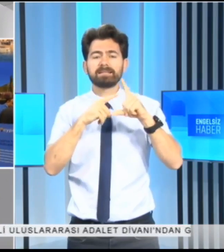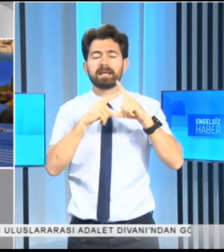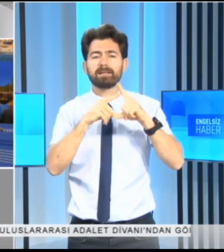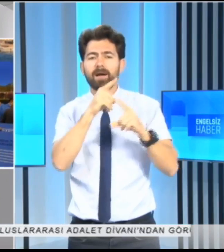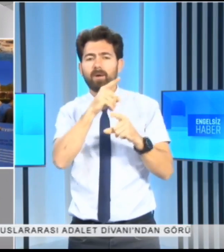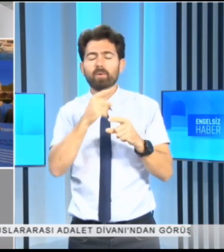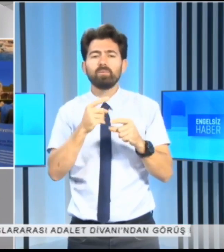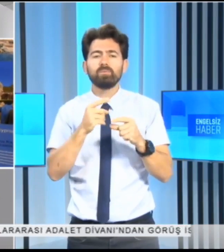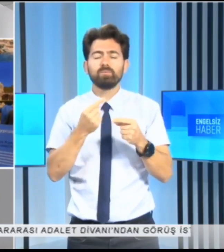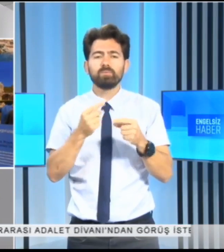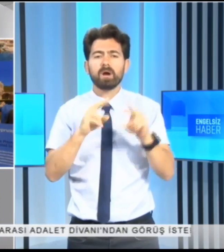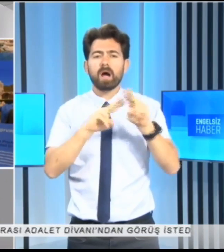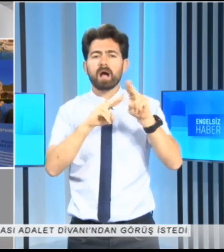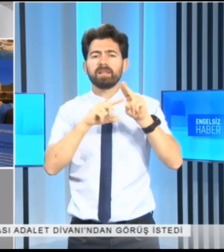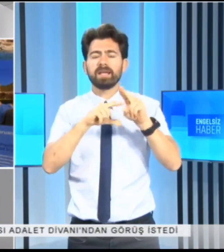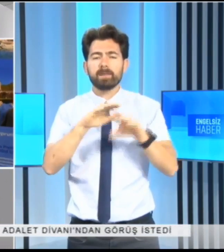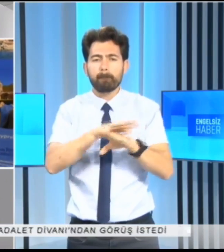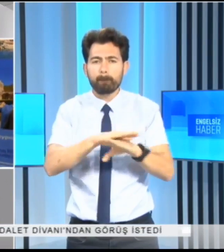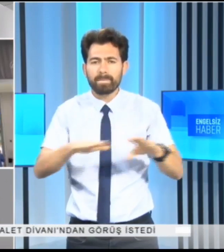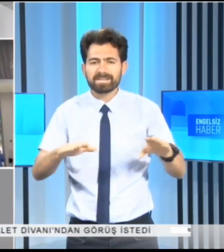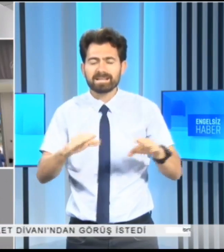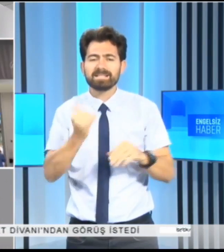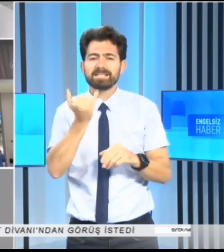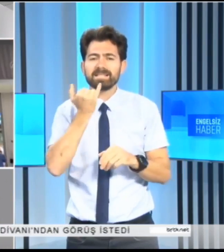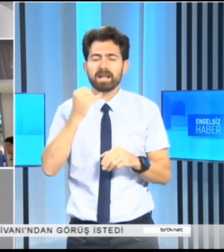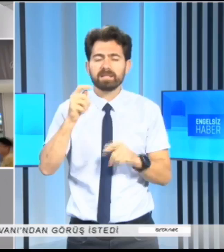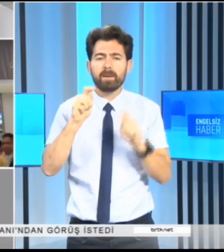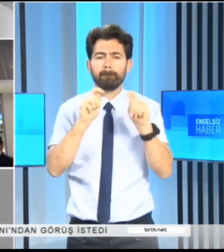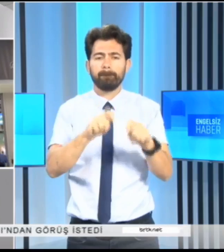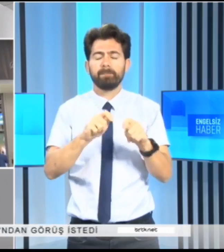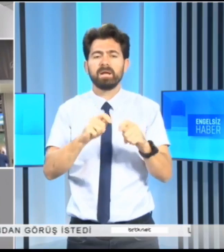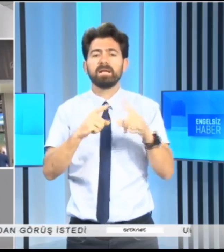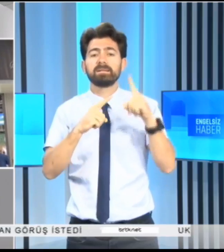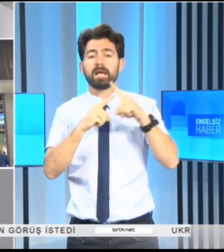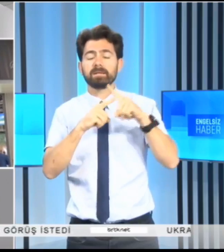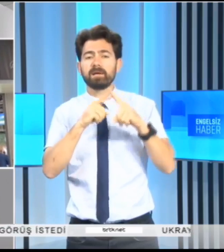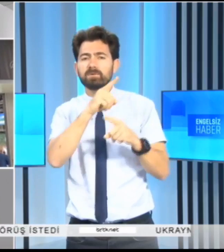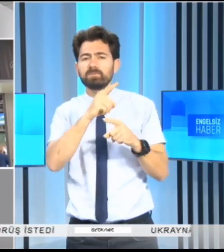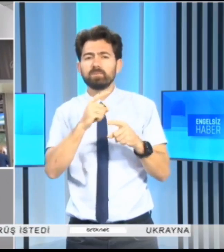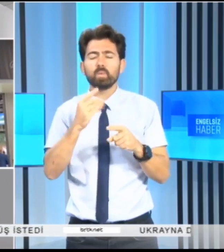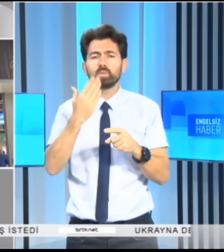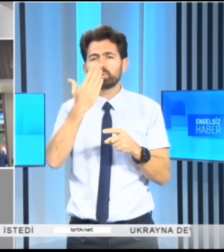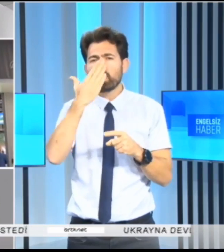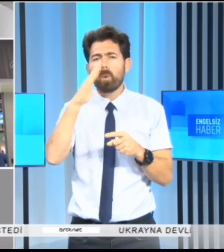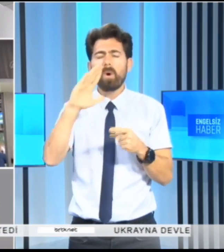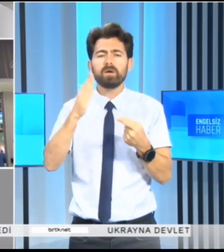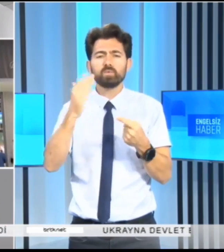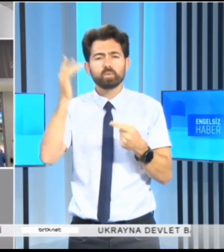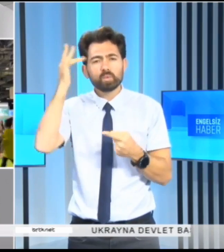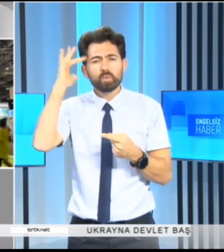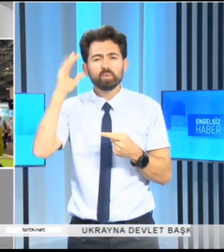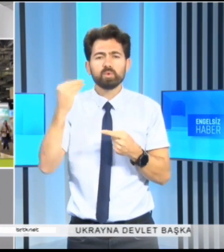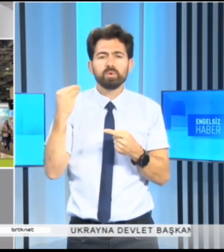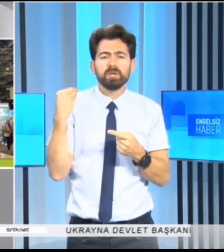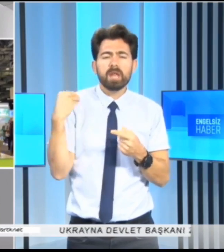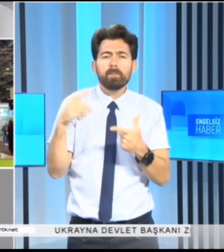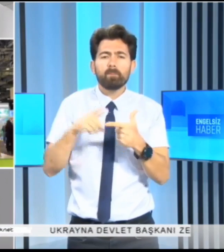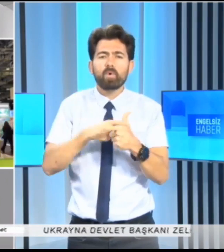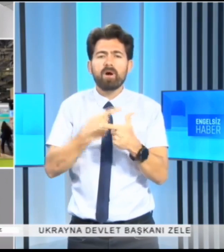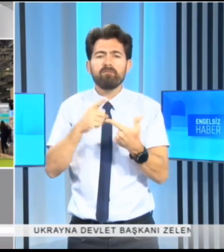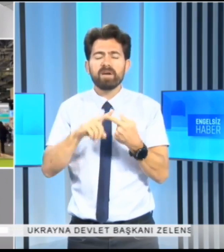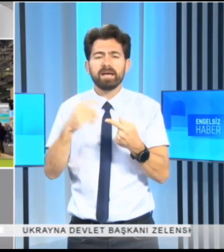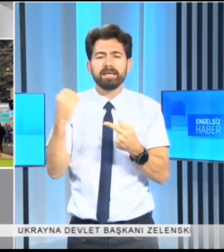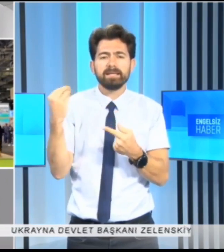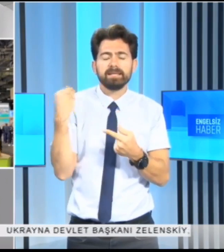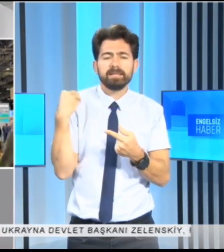Kıbrıs Türk Cumhuriyeti standını da ziyaret etti Tatar doğası kültürü yeni yatırımlara